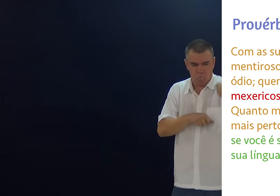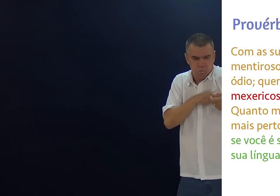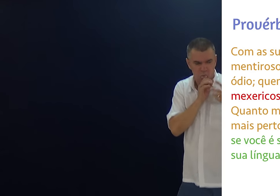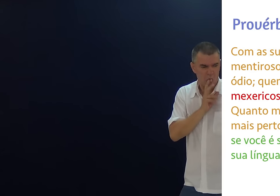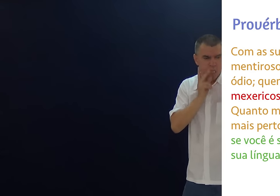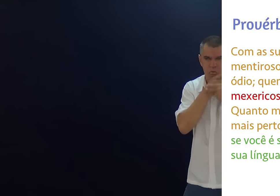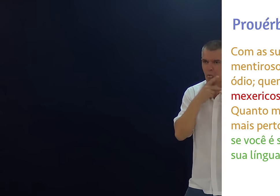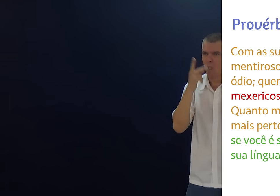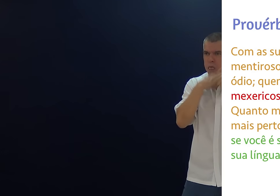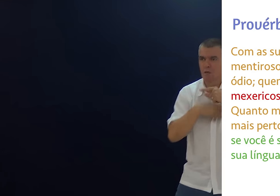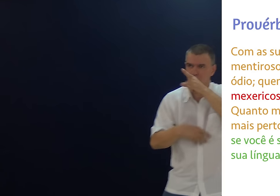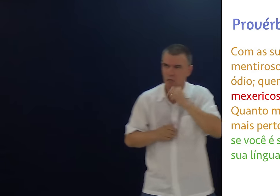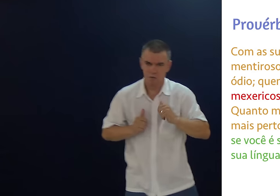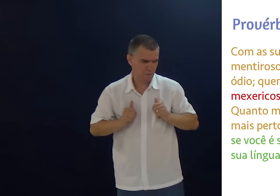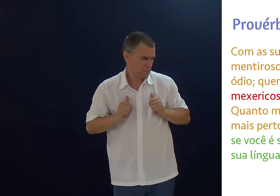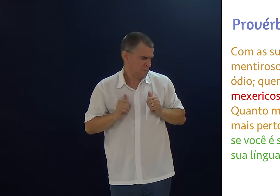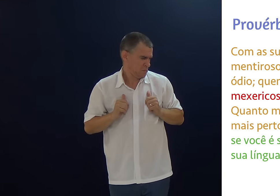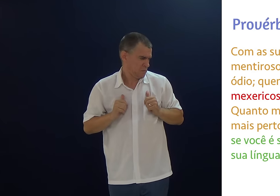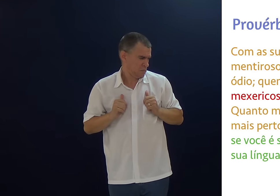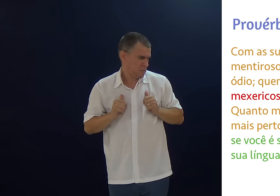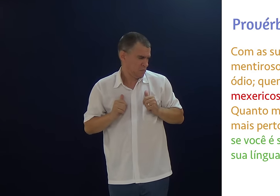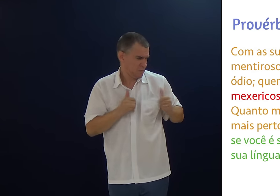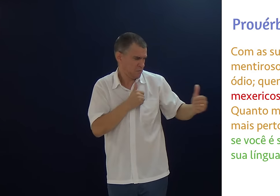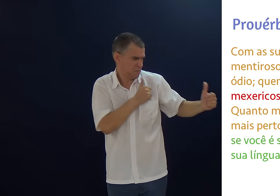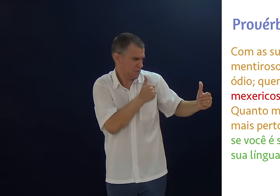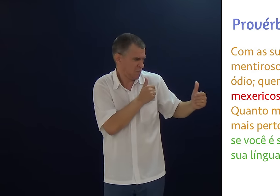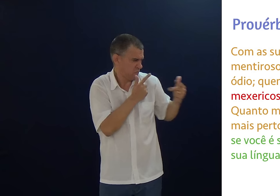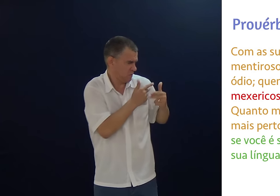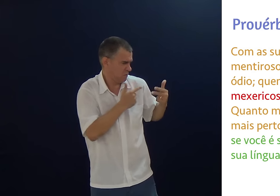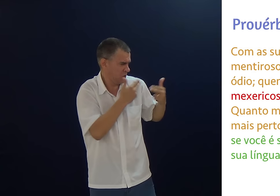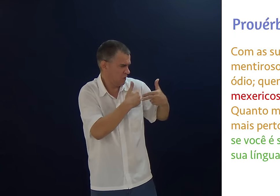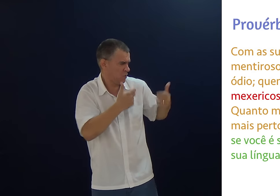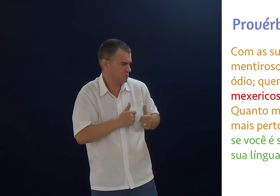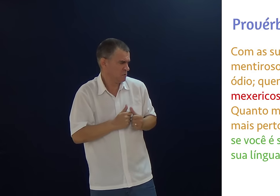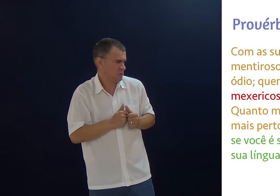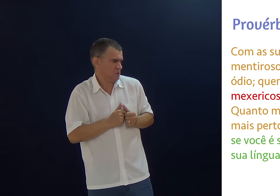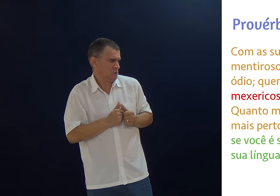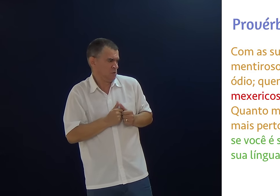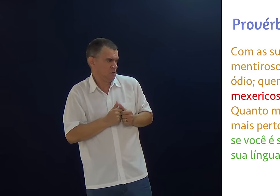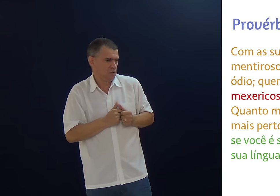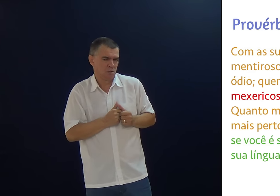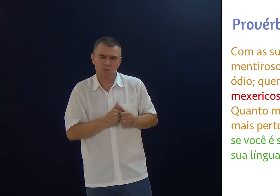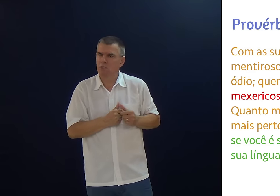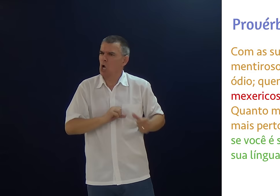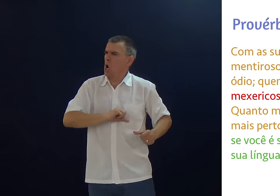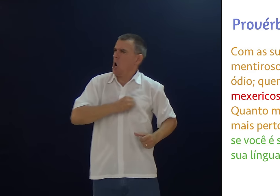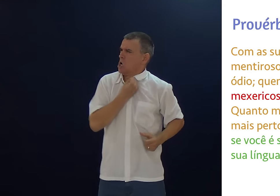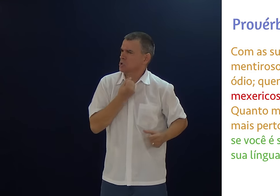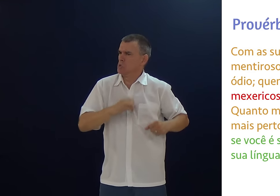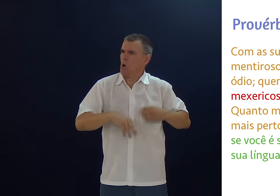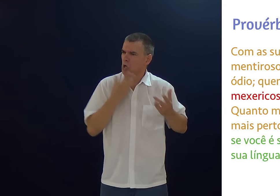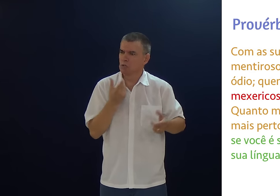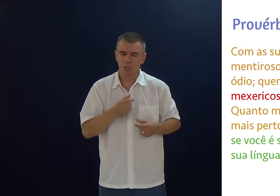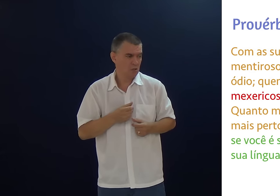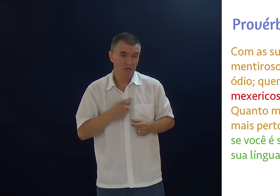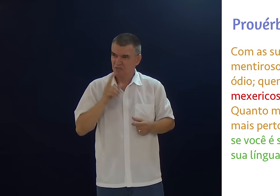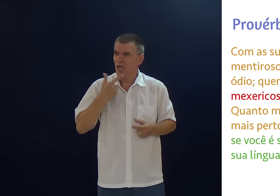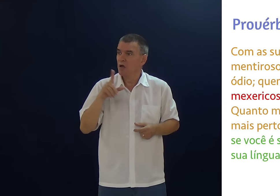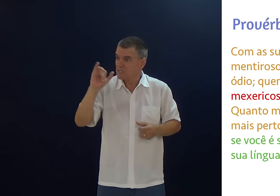uma pessoa fofocando fazendo um sinais que você sabe que é fofoca que caracteriza a fofoca